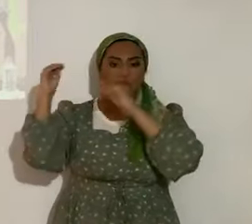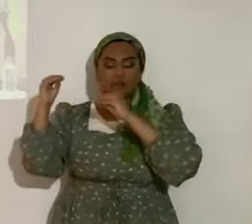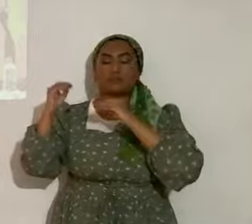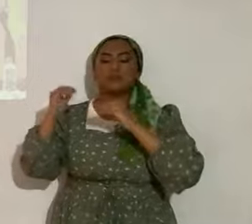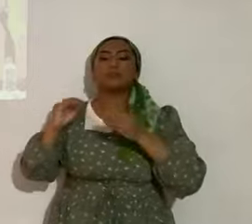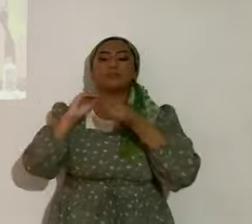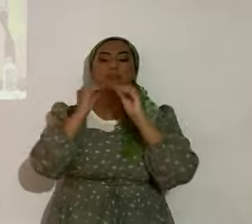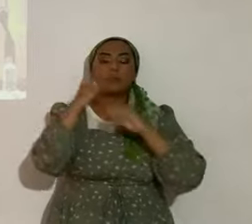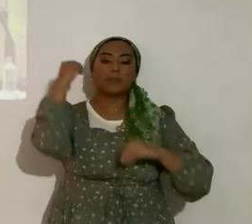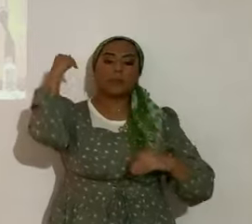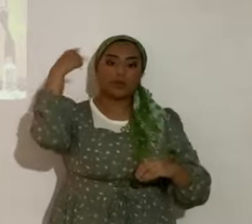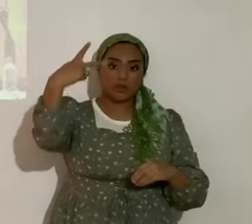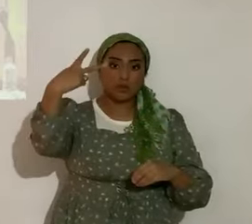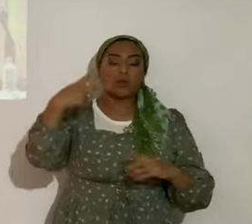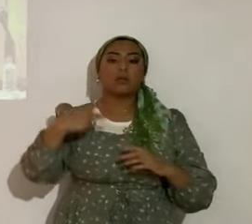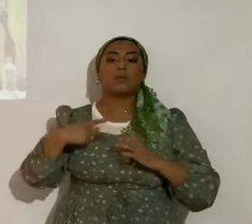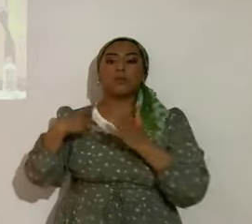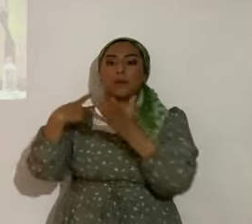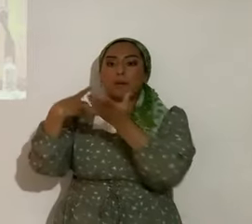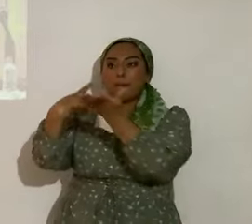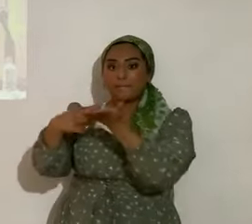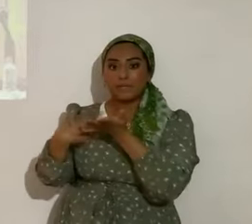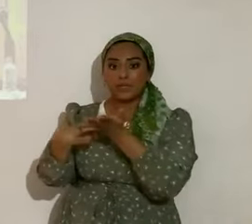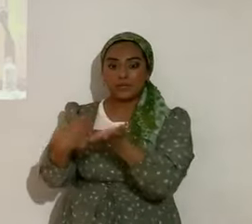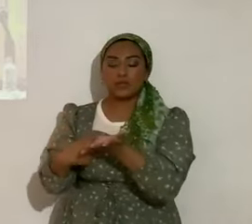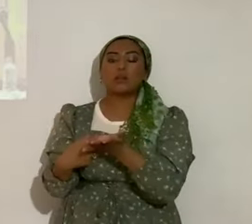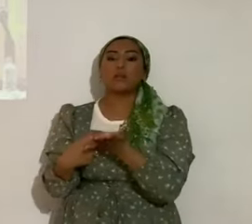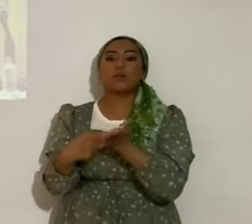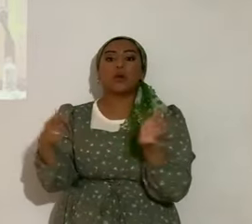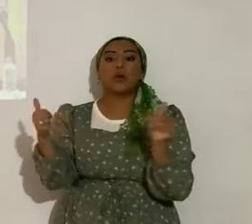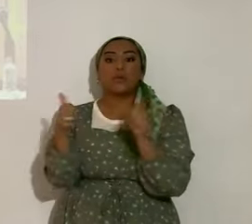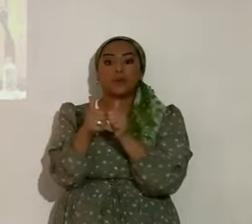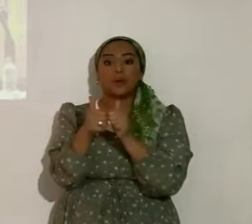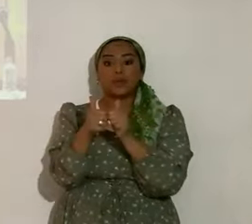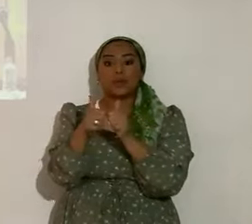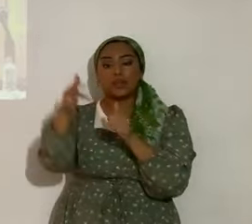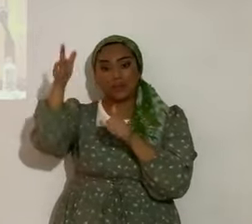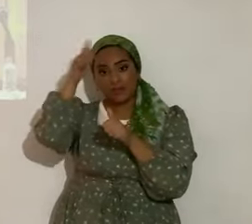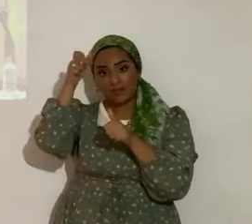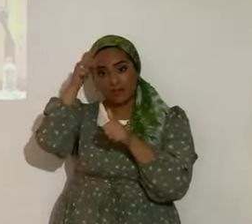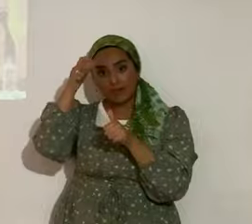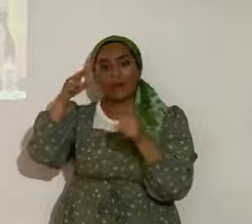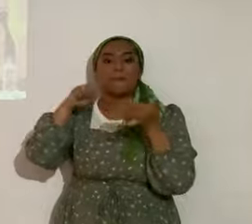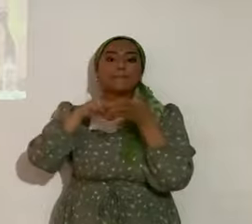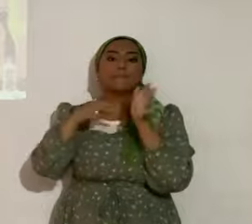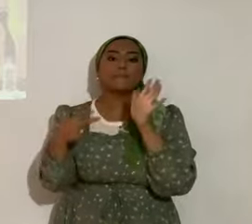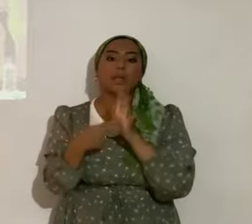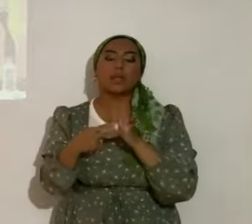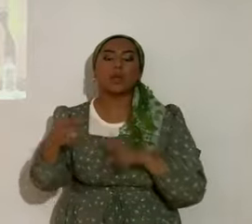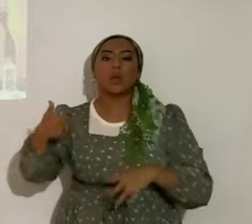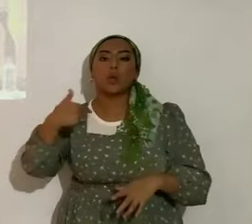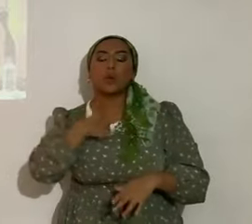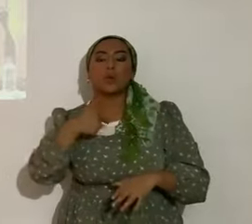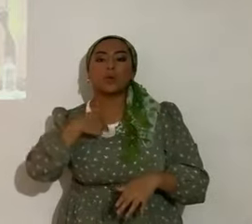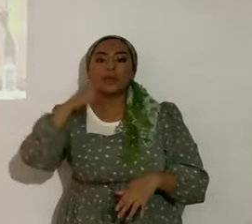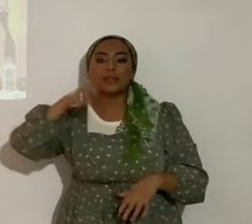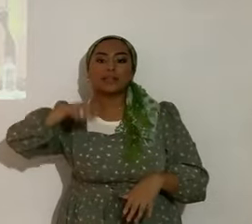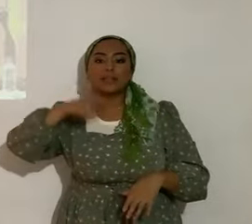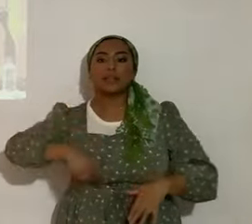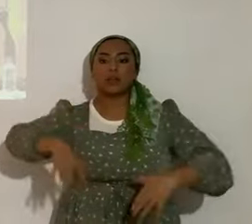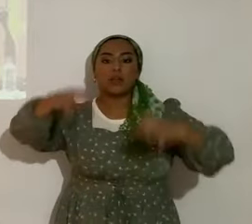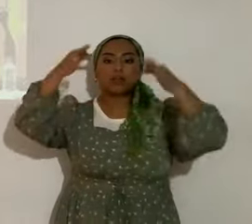Número dos, ponerse de acuerdo con el adversario significa tomar decisiones